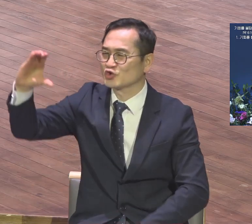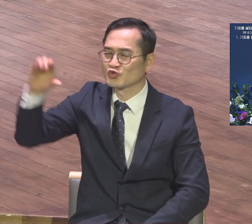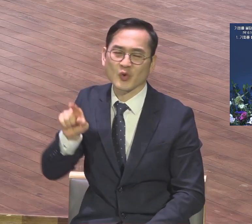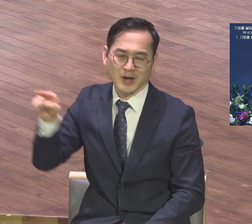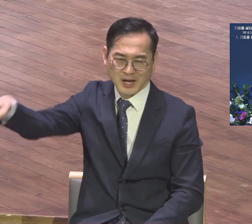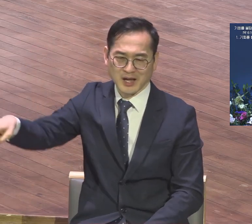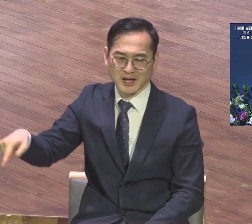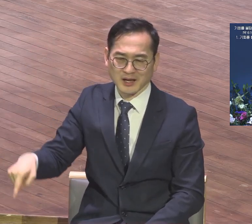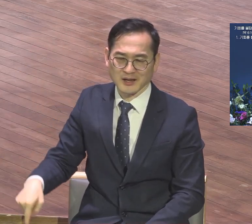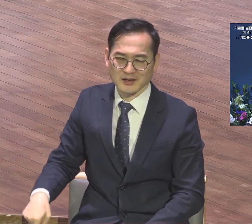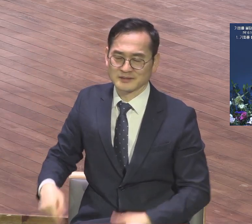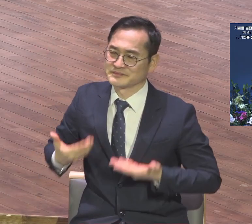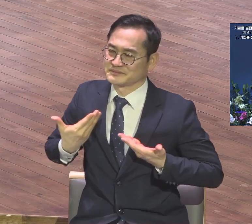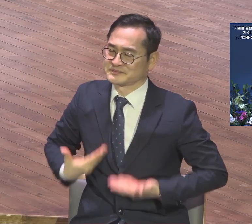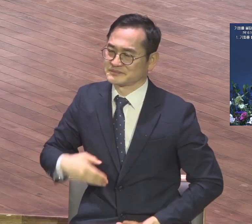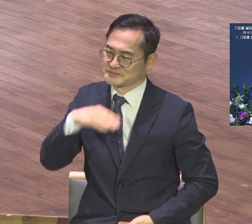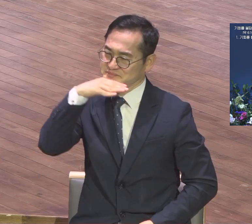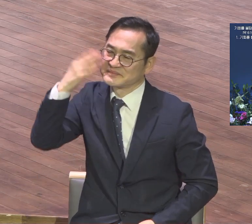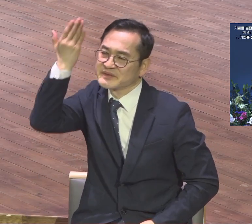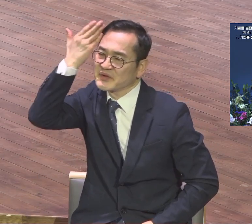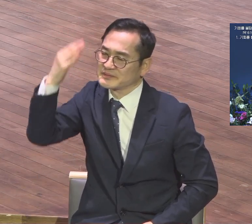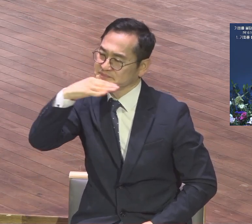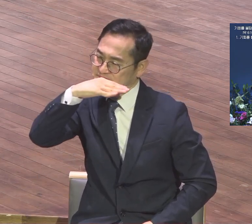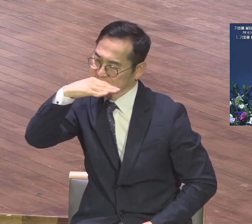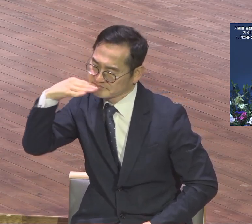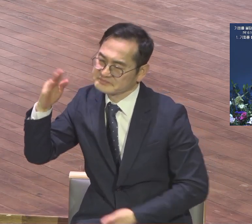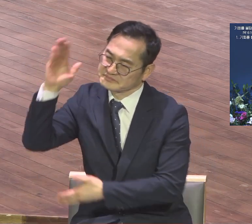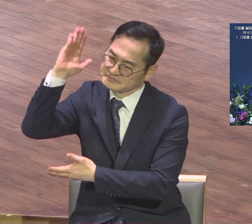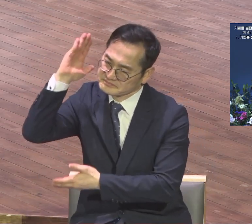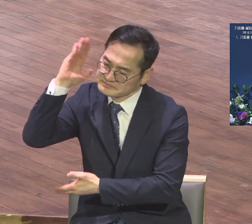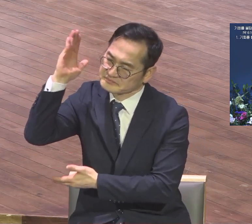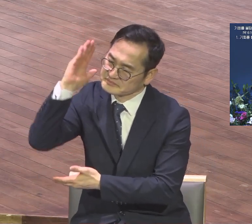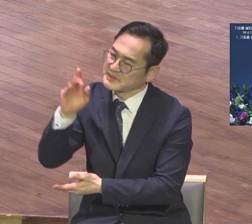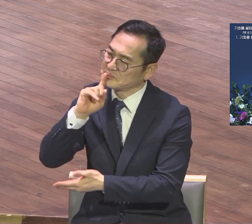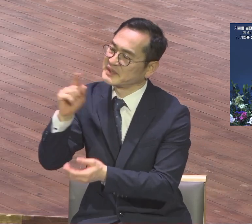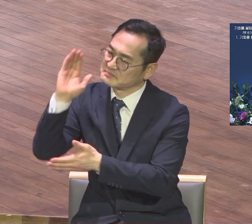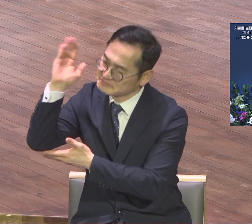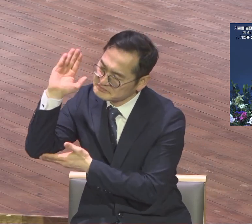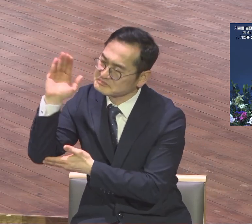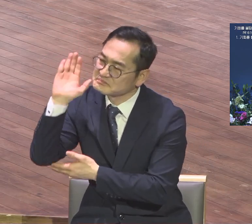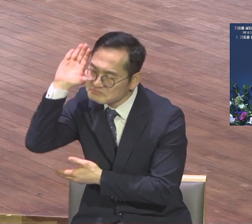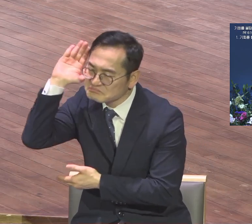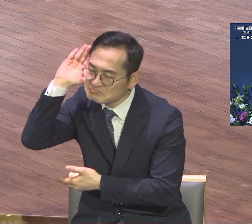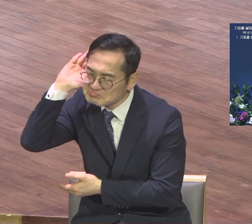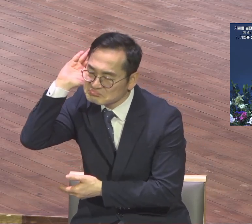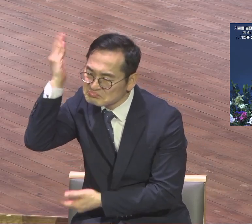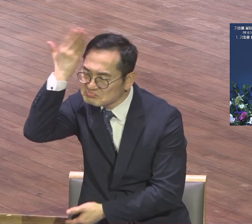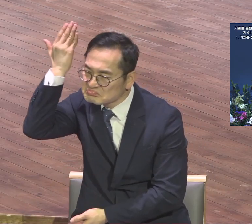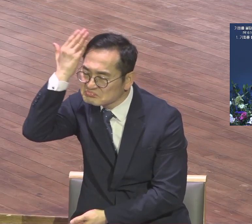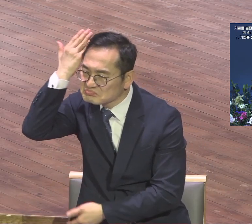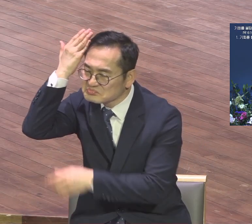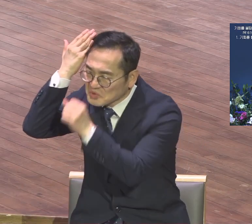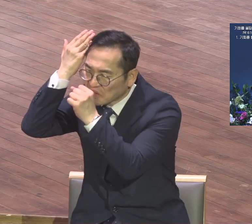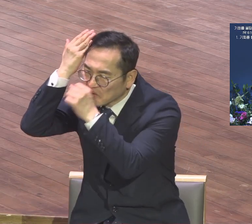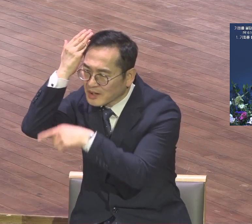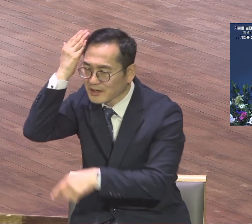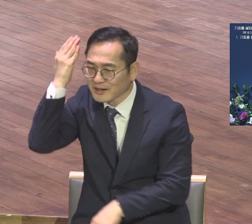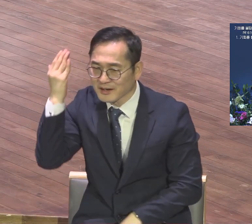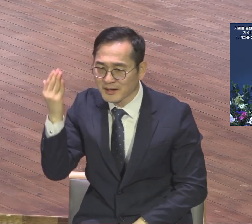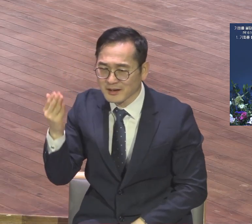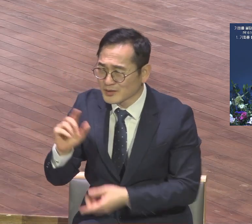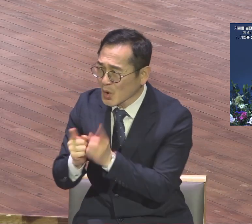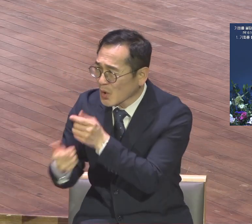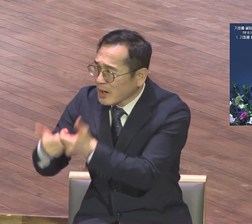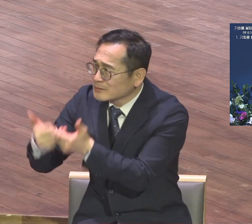뭐 그렇게 뭐 그냥 뭐 교황청 내려오고 읽고 끝나니까 뭐 말을 안 하잖아요. 뭐 특별히 무슨 목 신부하고 상처받을